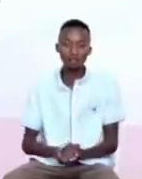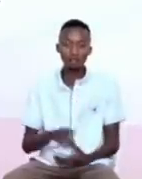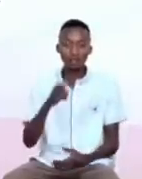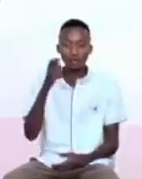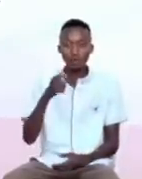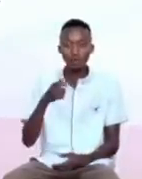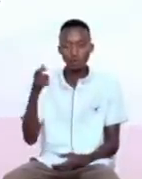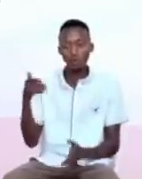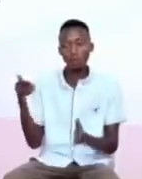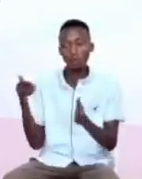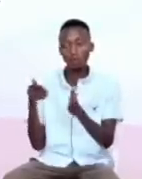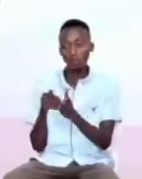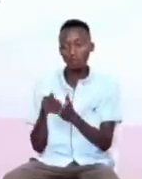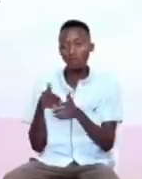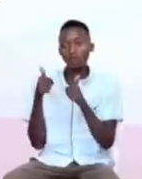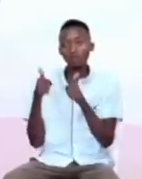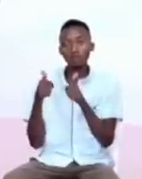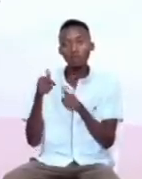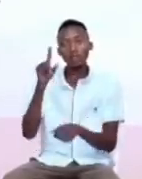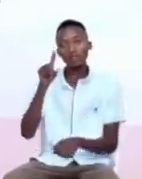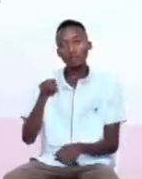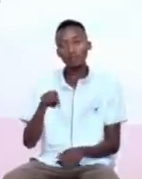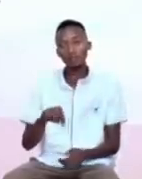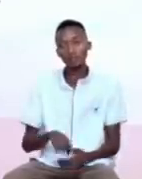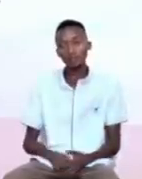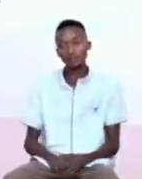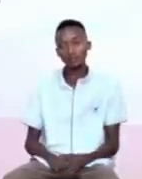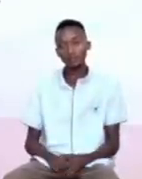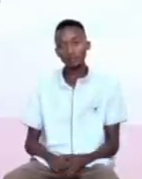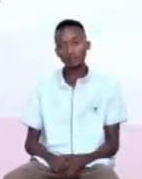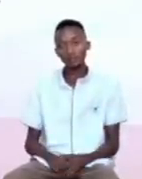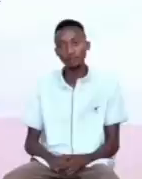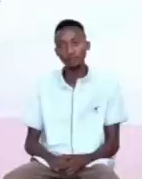Wale ambao wamefika bado liko tumaini.